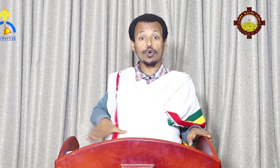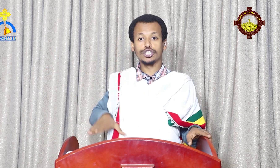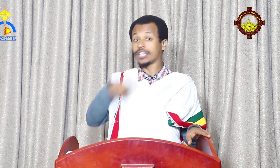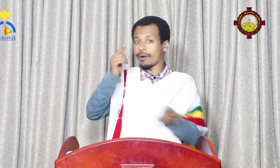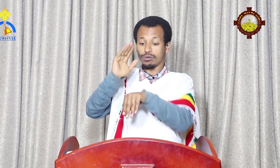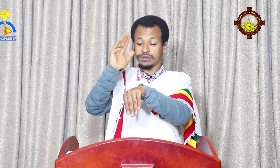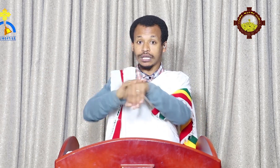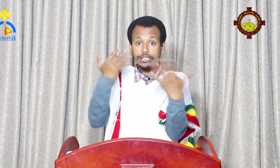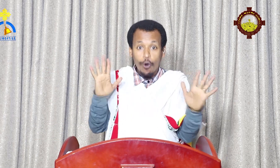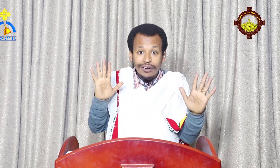ጌቶች ተብለው ተጠርቶ